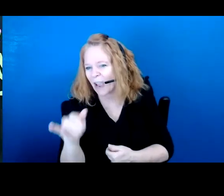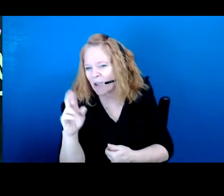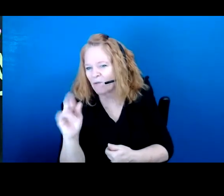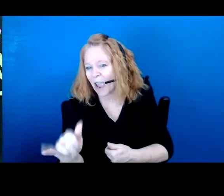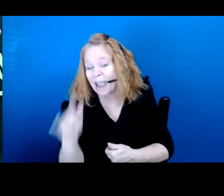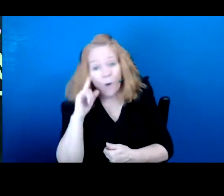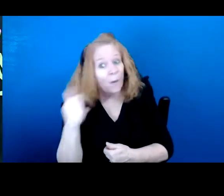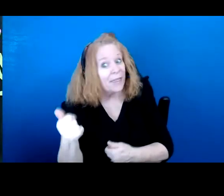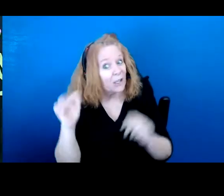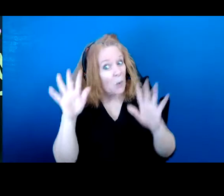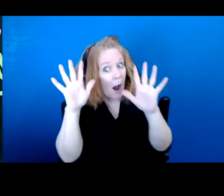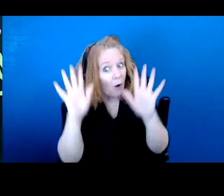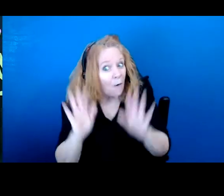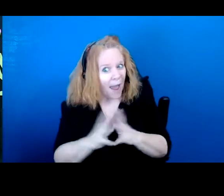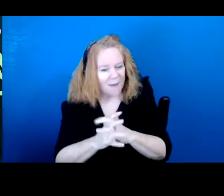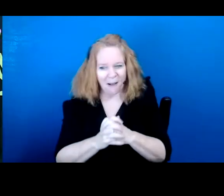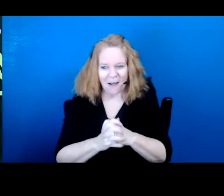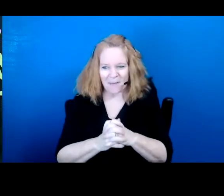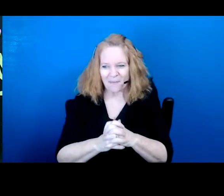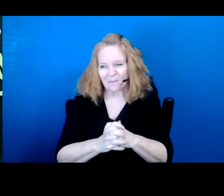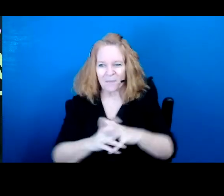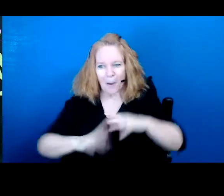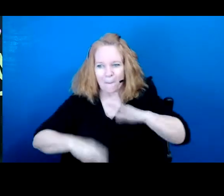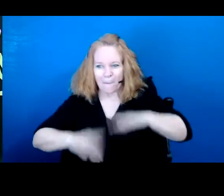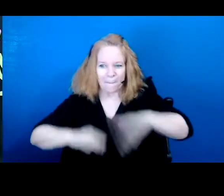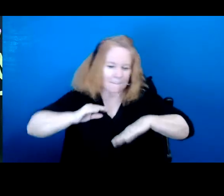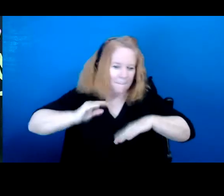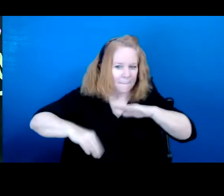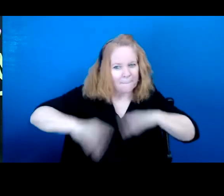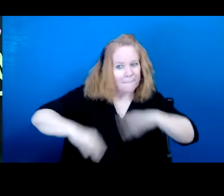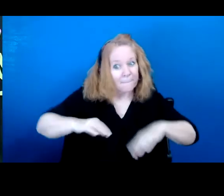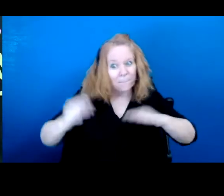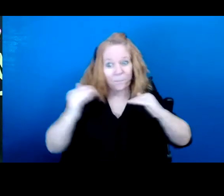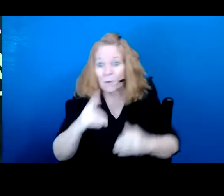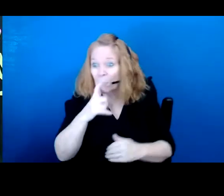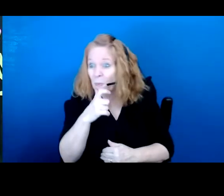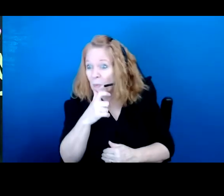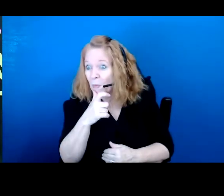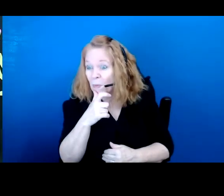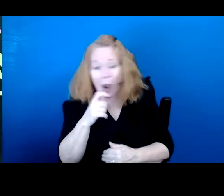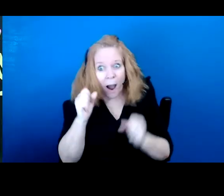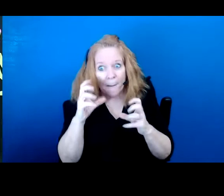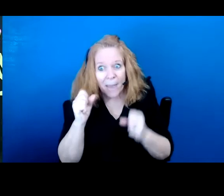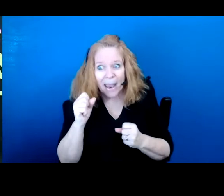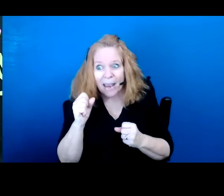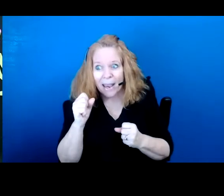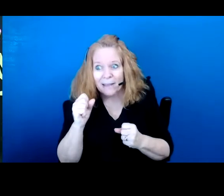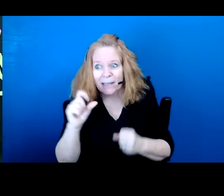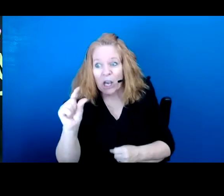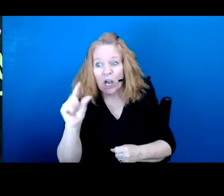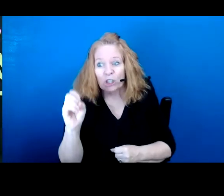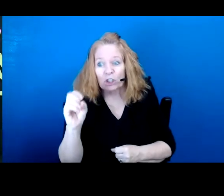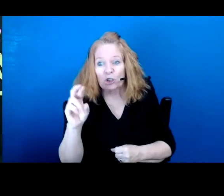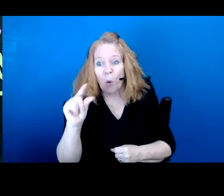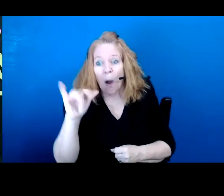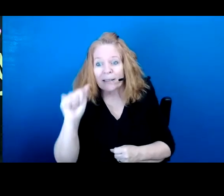que estás aquí eres una persona maravillosa baby comparaban quién sigue